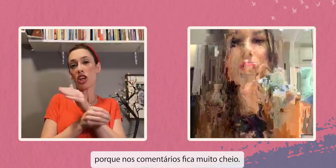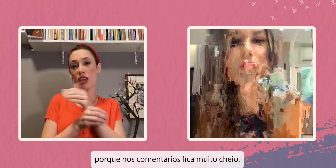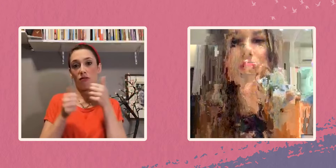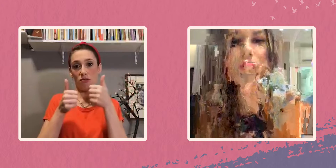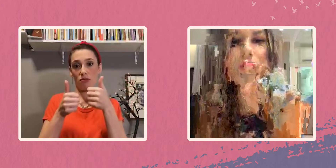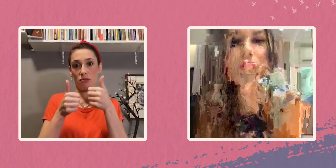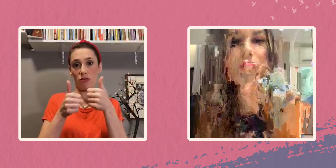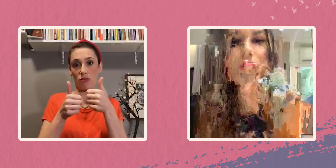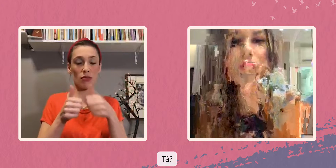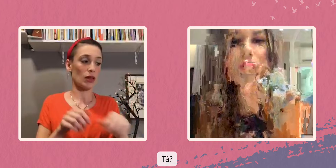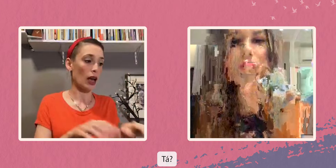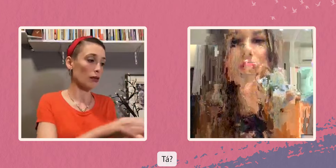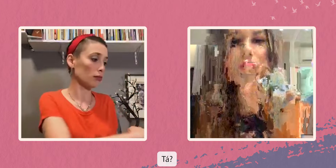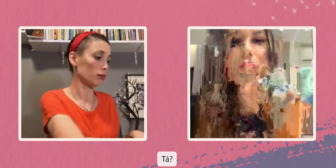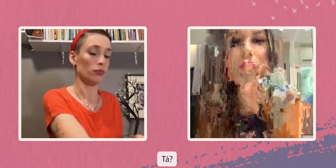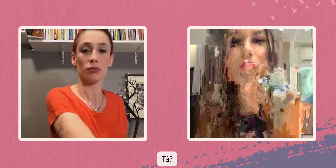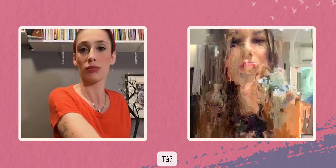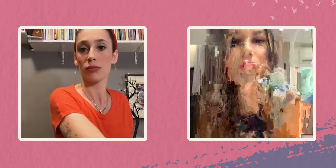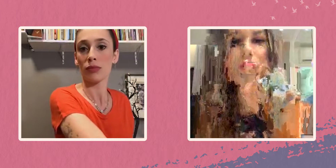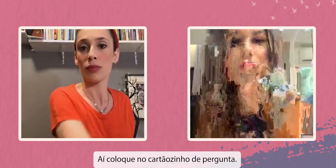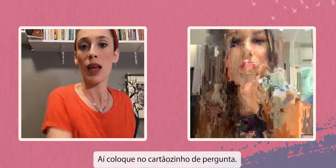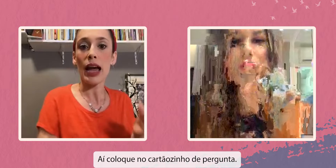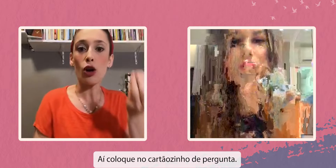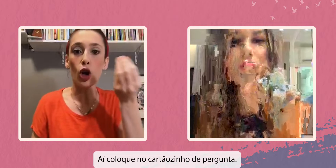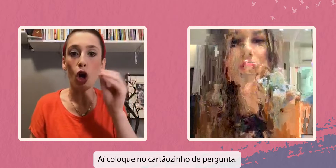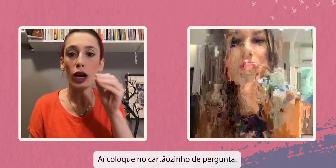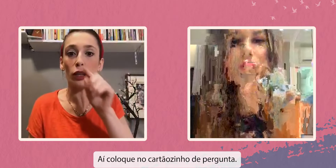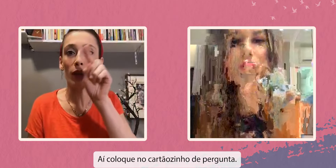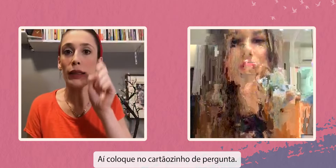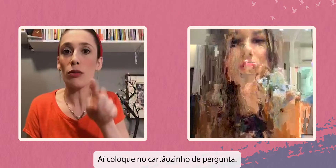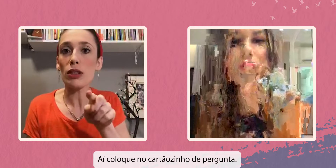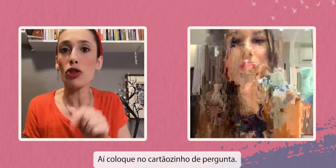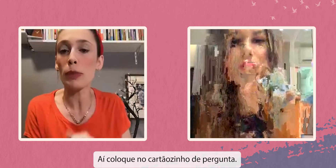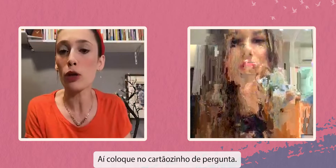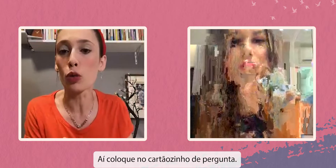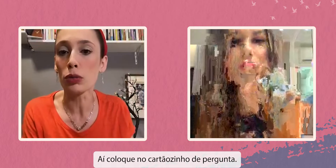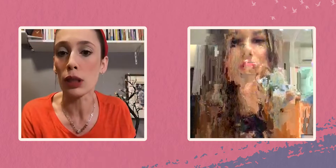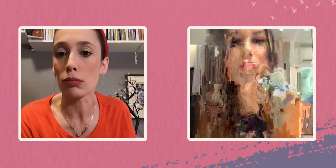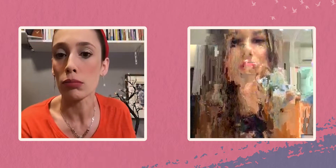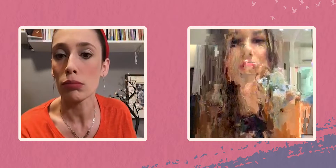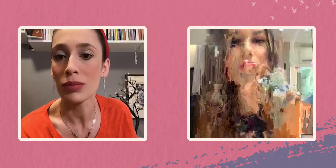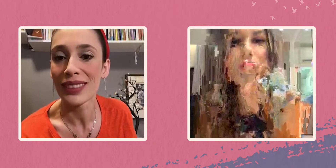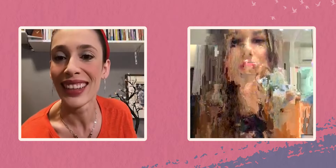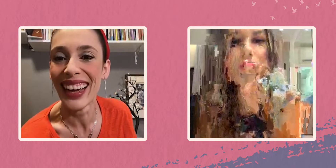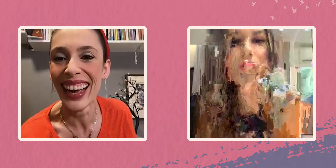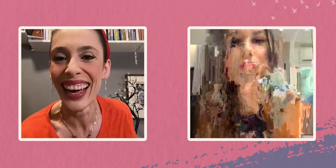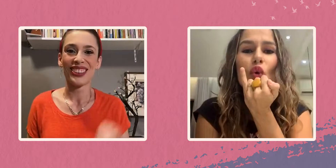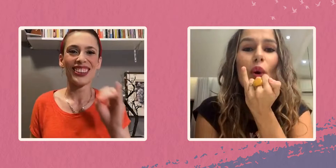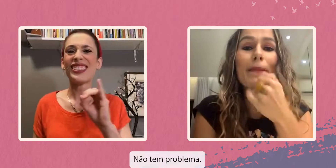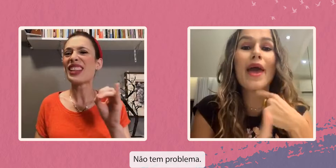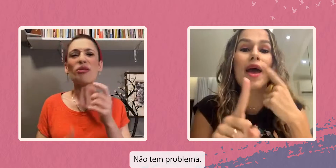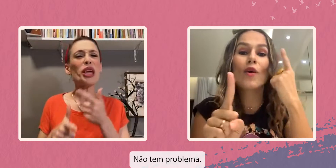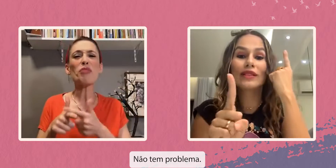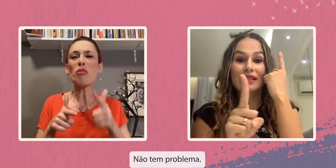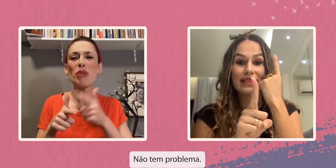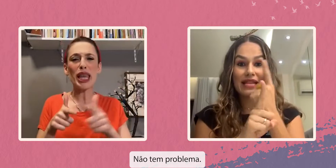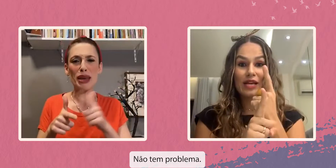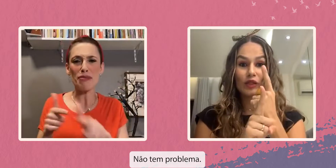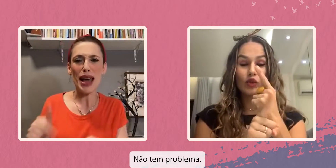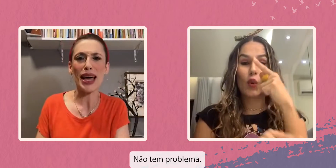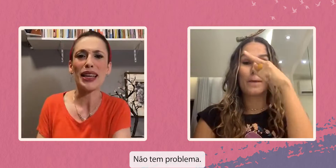muito cheio, tá? Aí coloque no cartãozinho de pergunta. Não